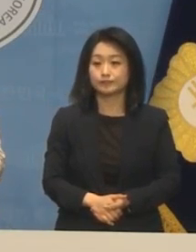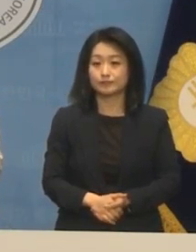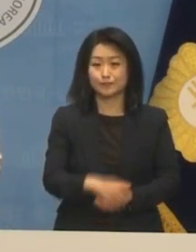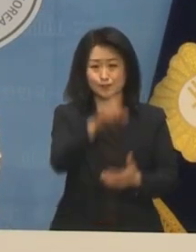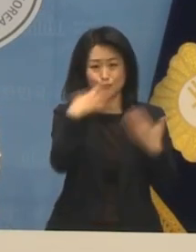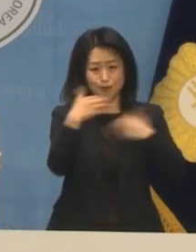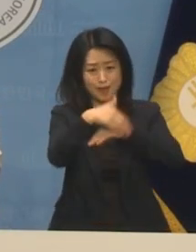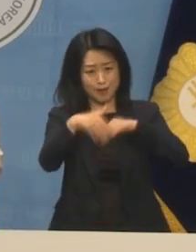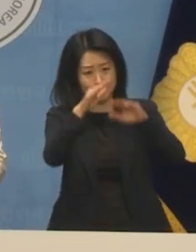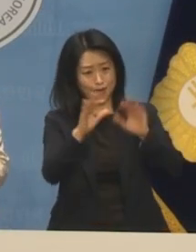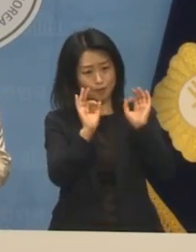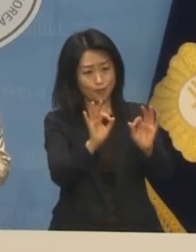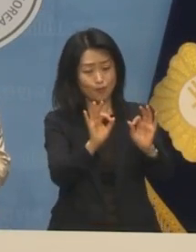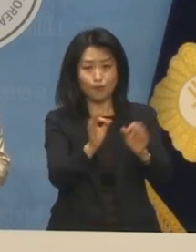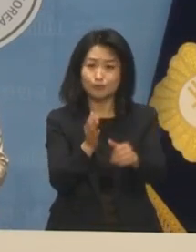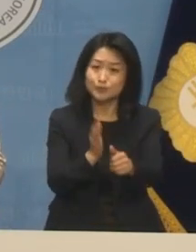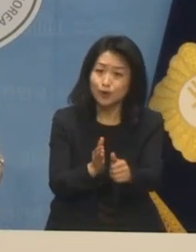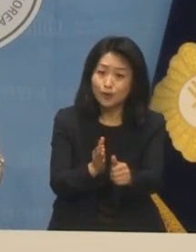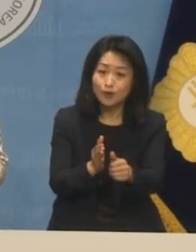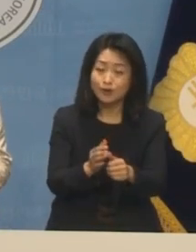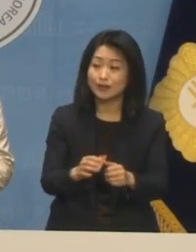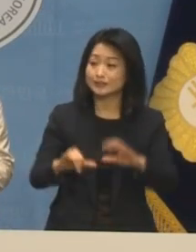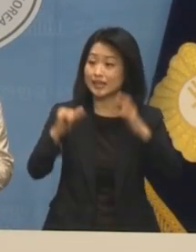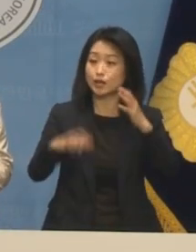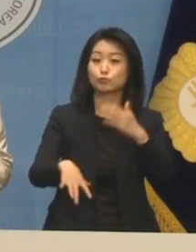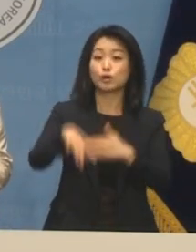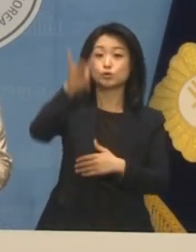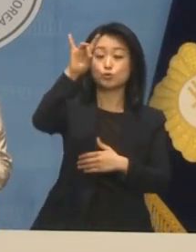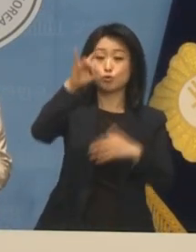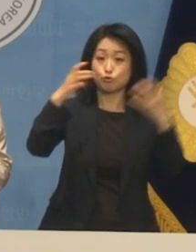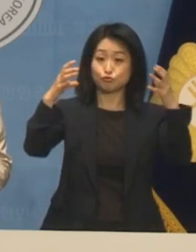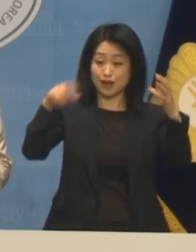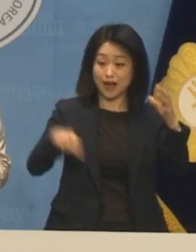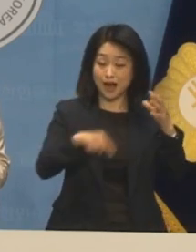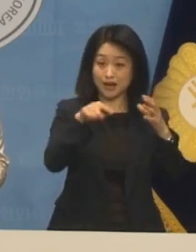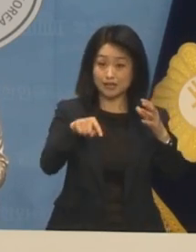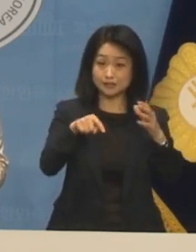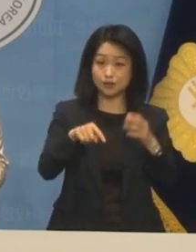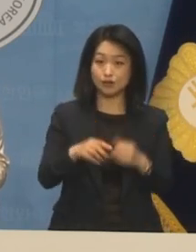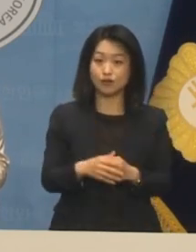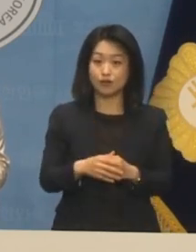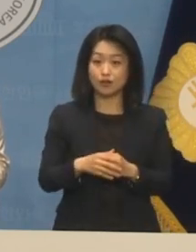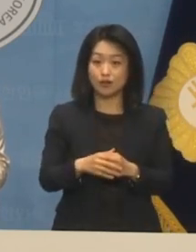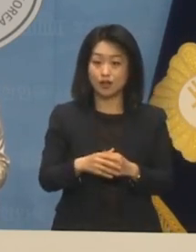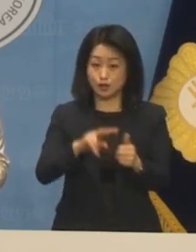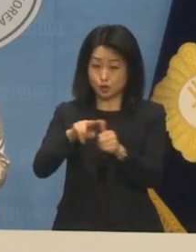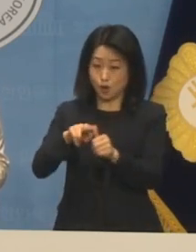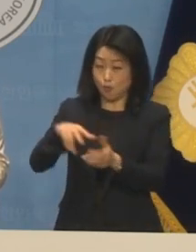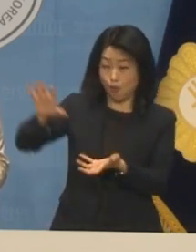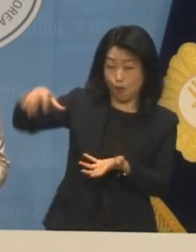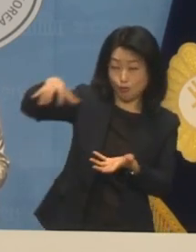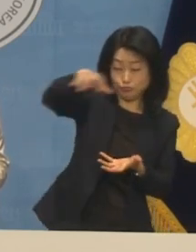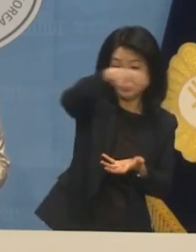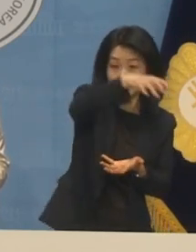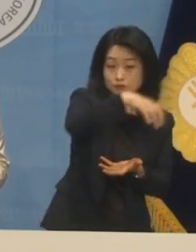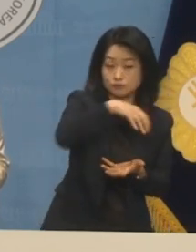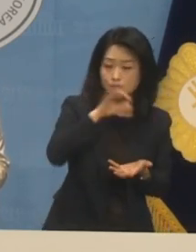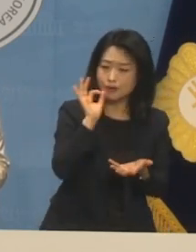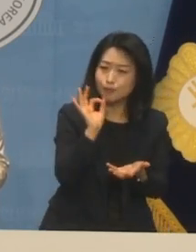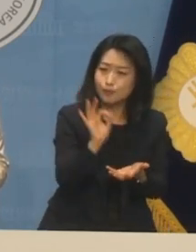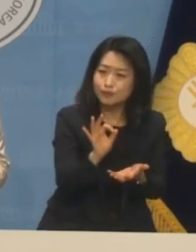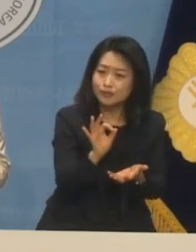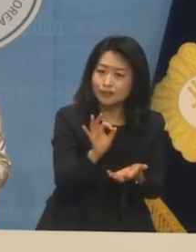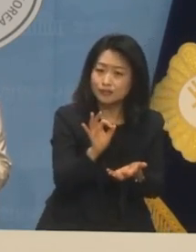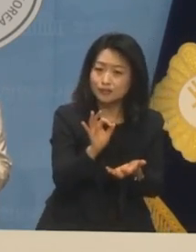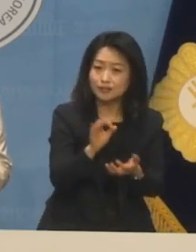상식적으로 생각해 보십시오. 세계 최초로 국가 단위에서 학습 데이터를 수집한다고 하는데 이와